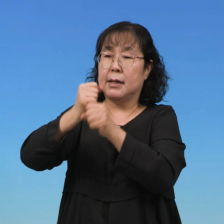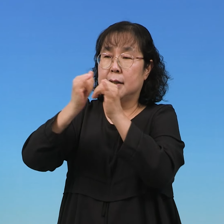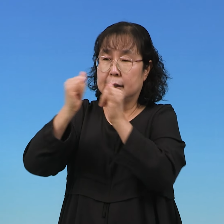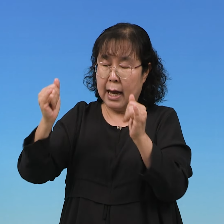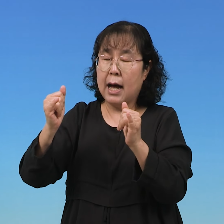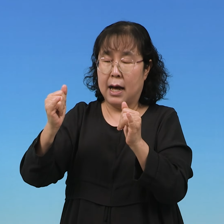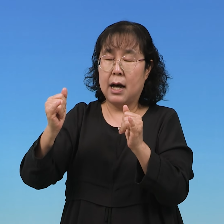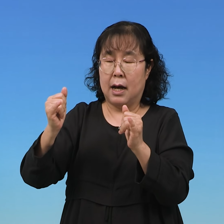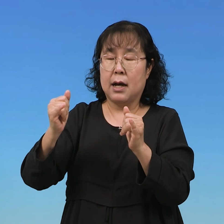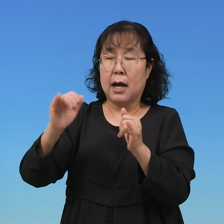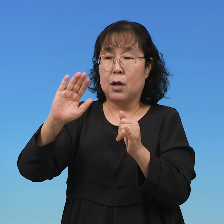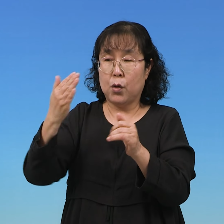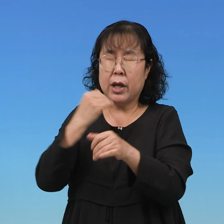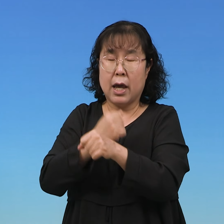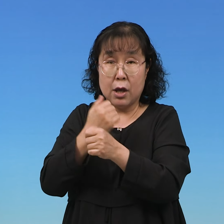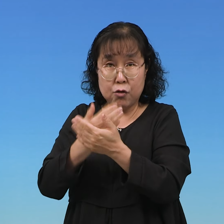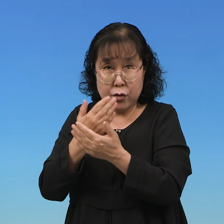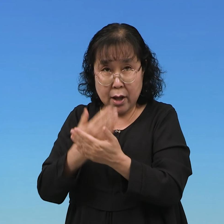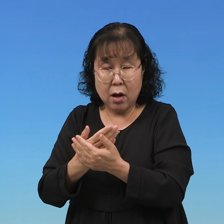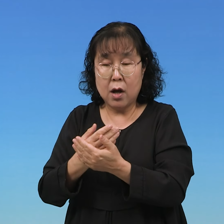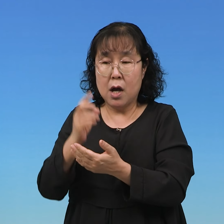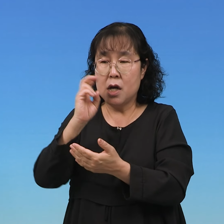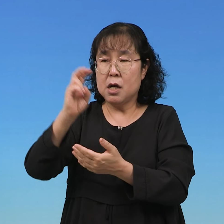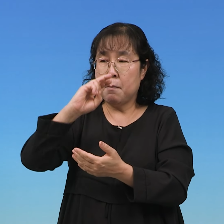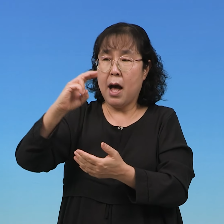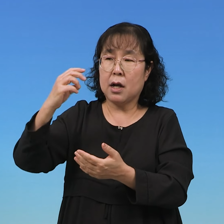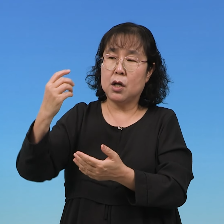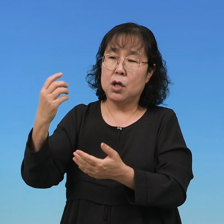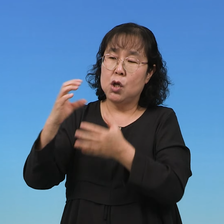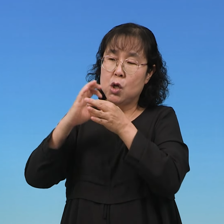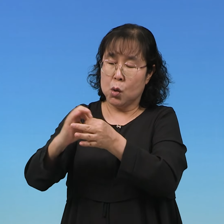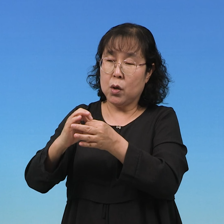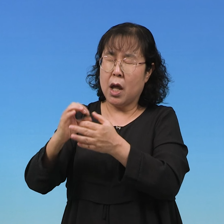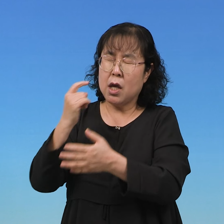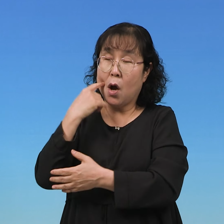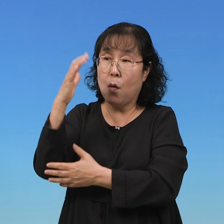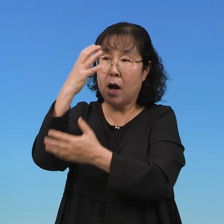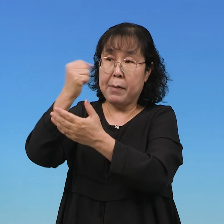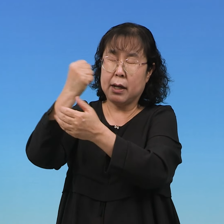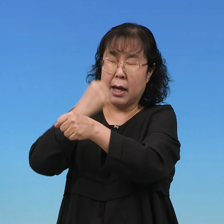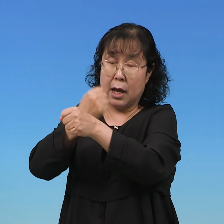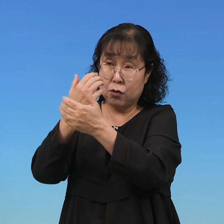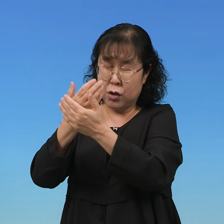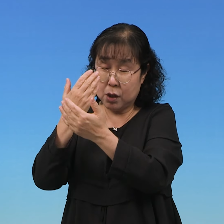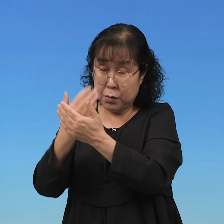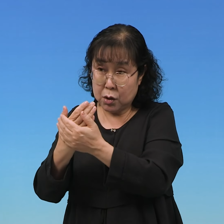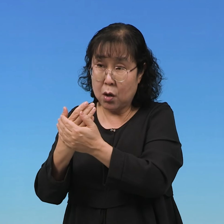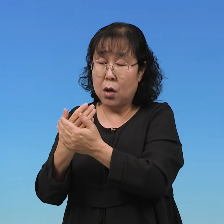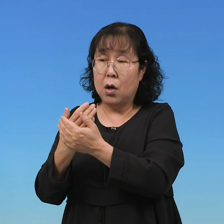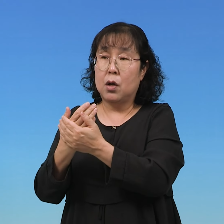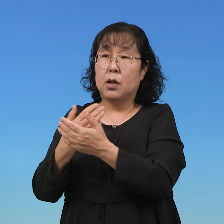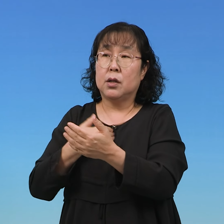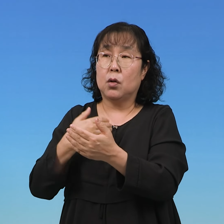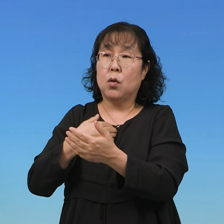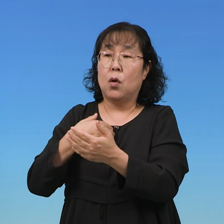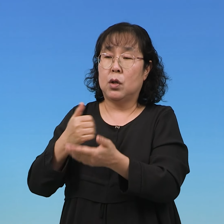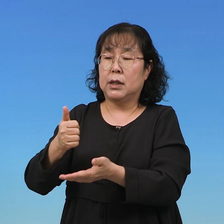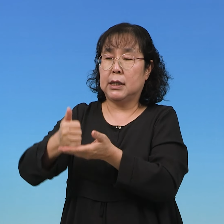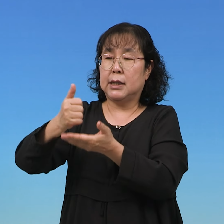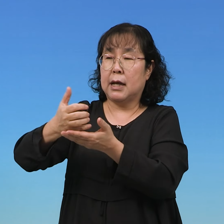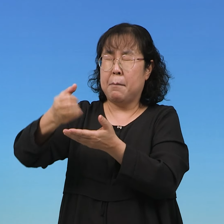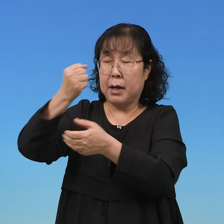하소서. 음악으로 주의 영광을 찬미하게 하시고 저도 칭송받게 하소서. 그리하면 그 대가로